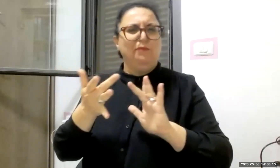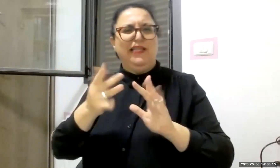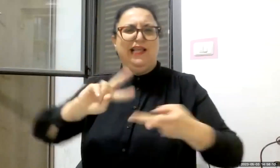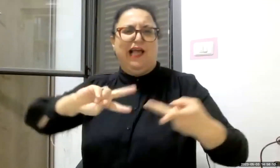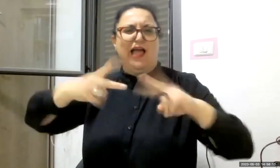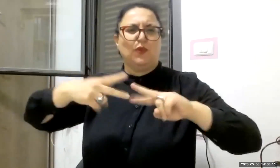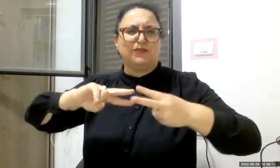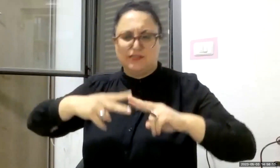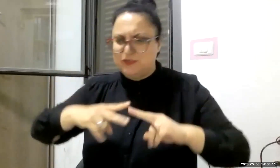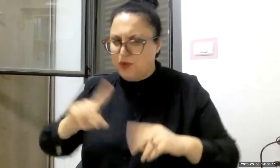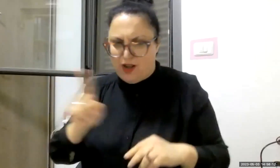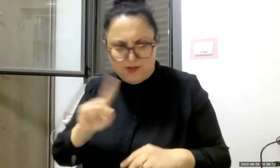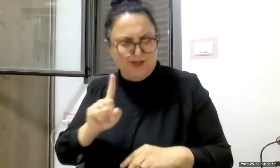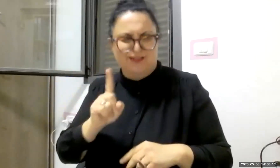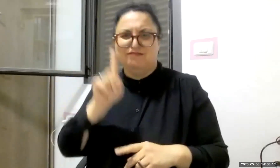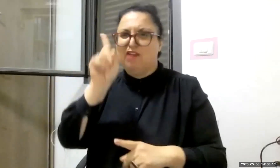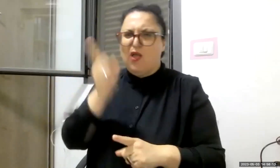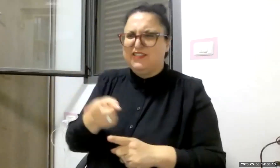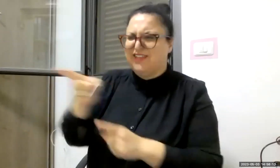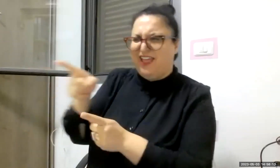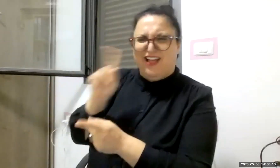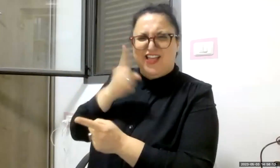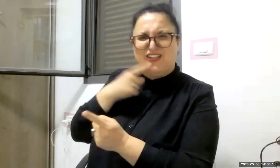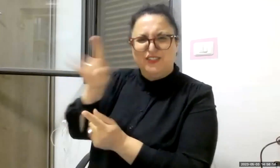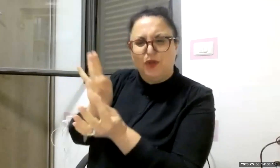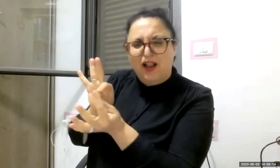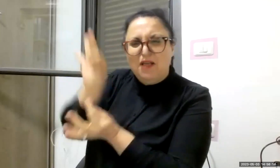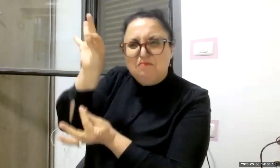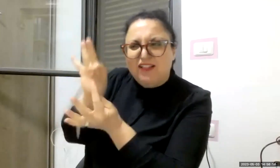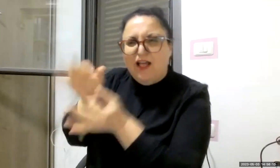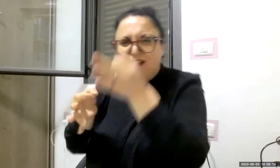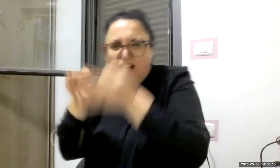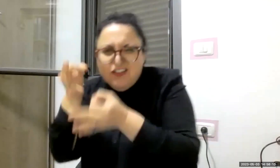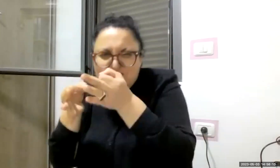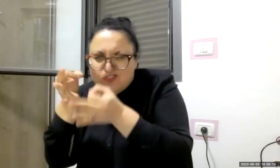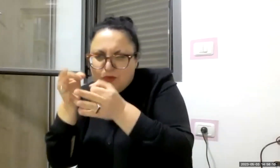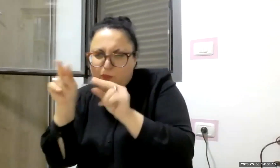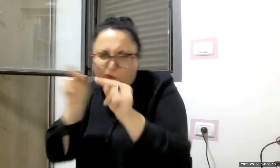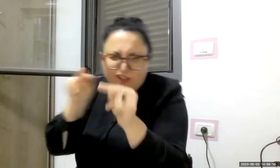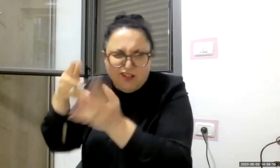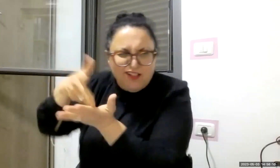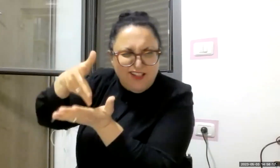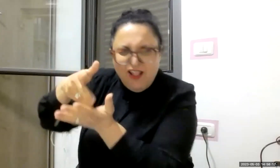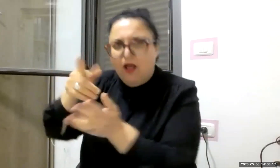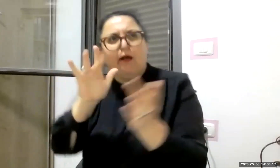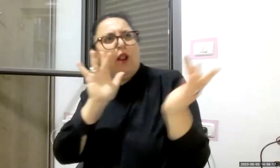לסביות, זה לא ההפך מהטרוסקסואליות. האדם החרש לא צריך להימדד,